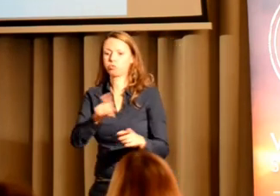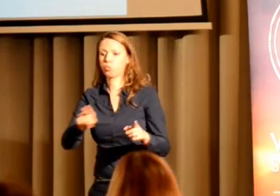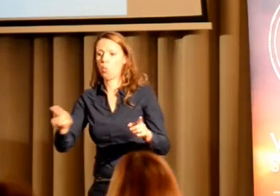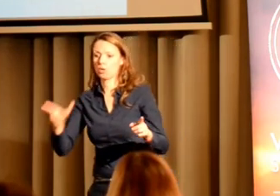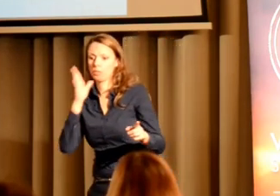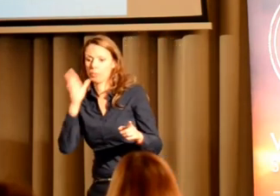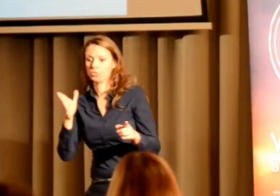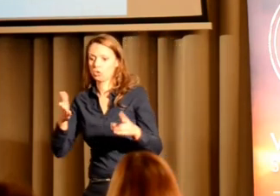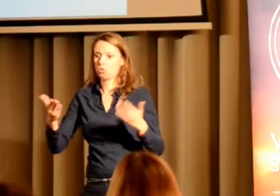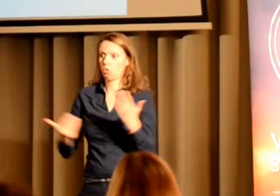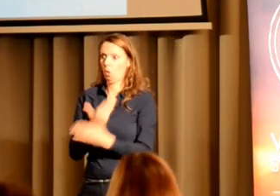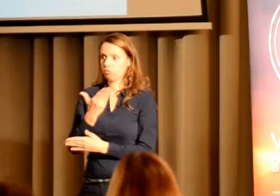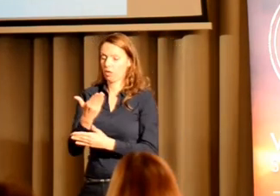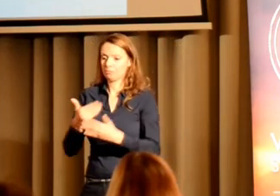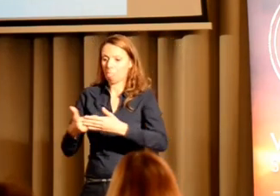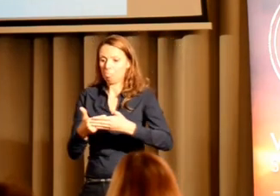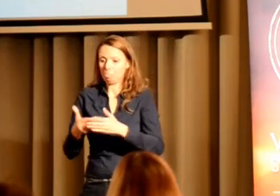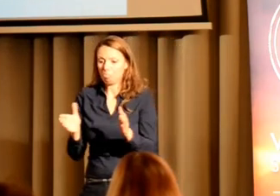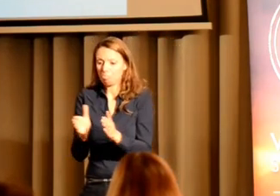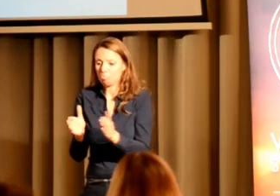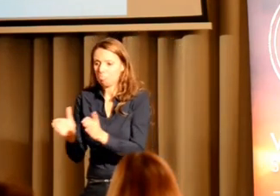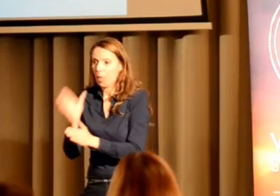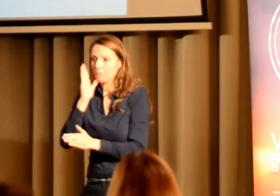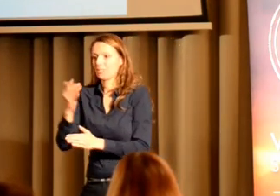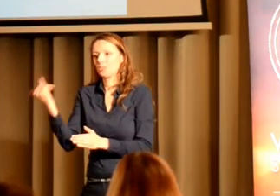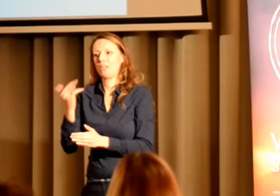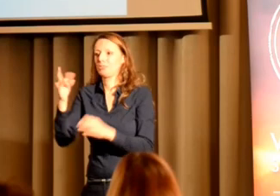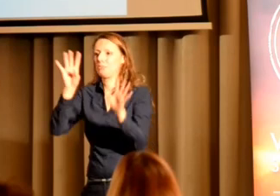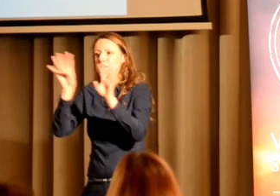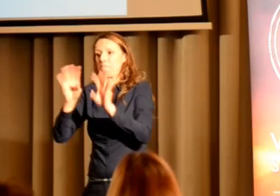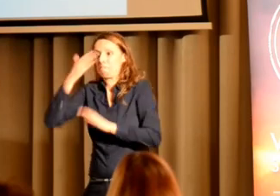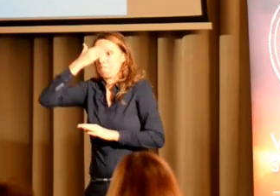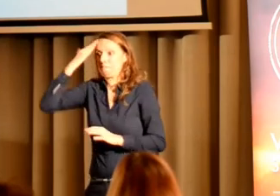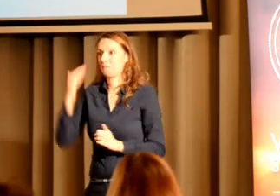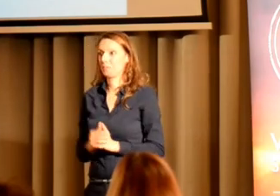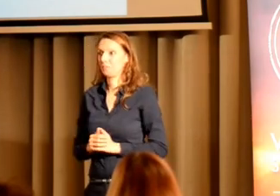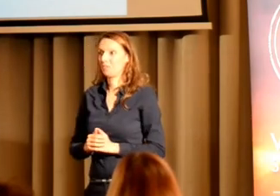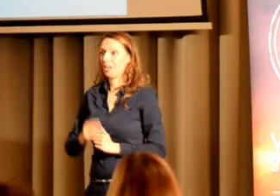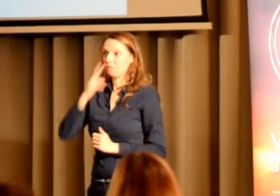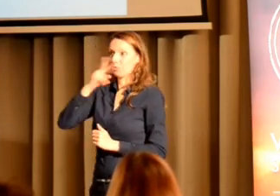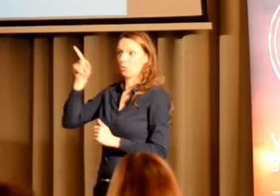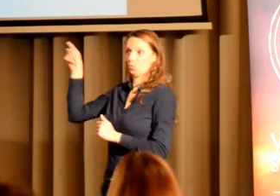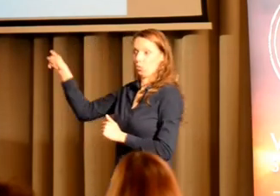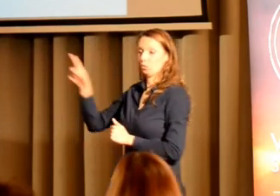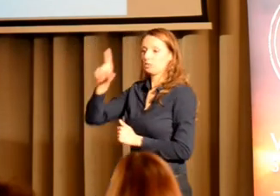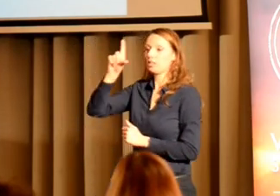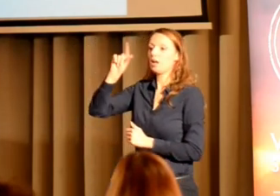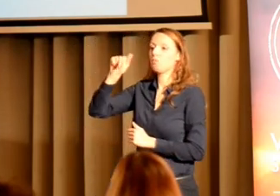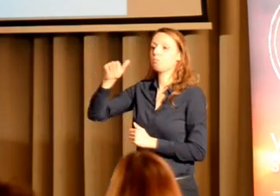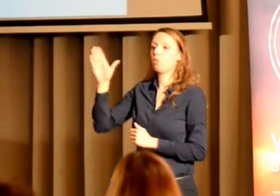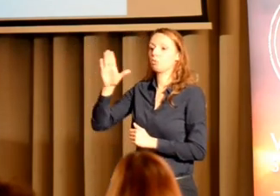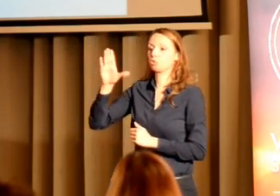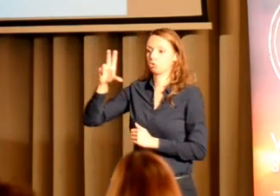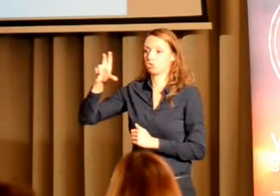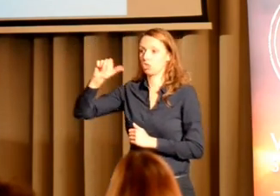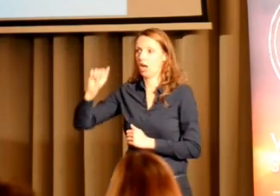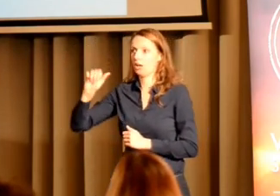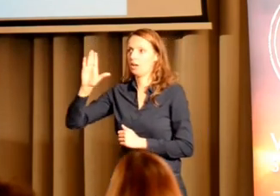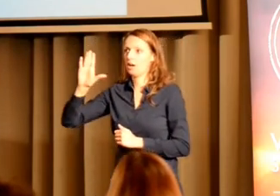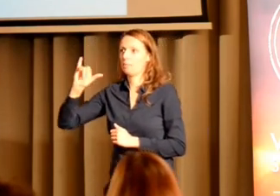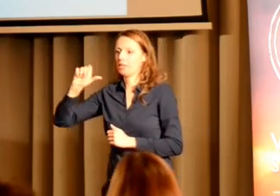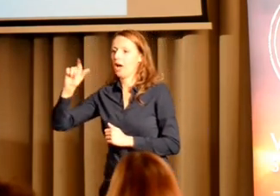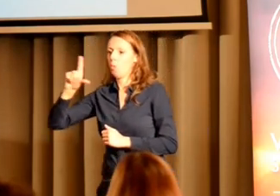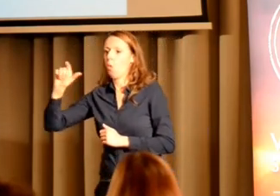Te terytoria są ogromne. Zobaczcie, wyniki badań radiotelemetrycznych w Puszczy Białowieskiej, te terytoria sięgają czasami nawet 300